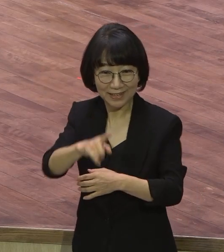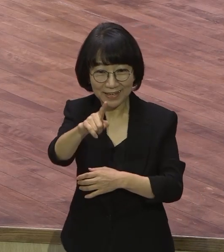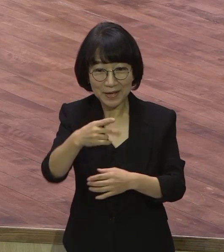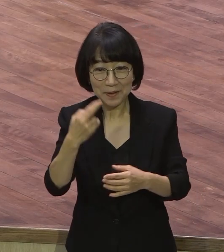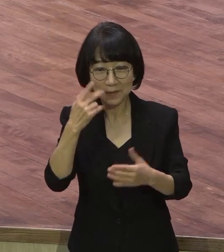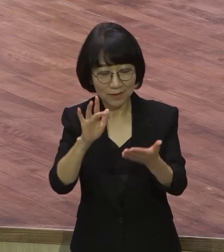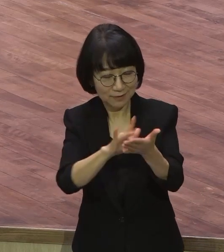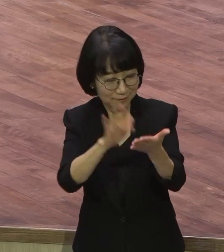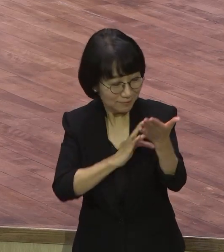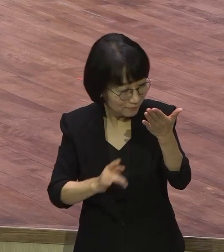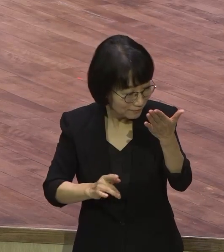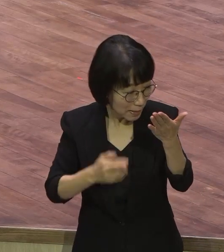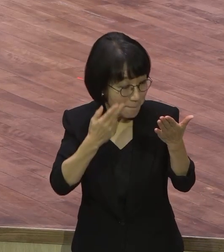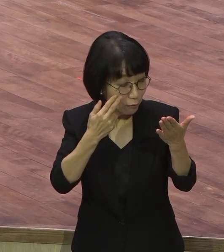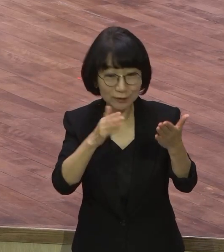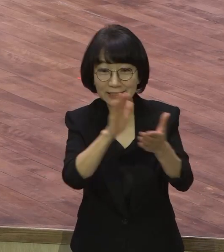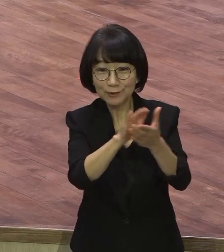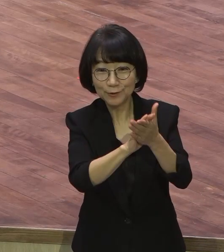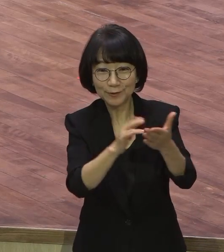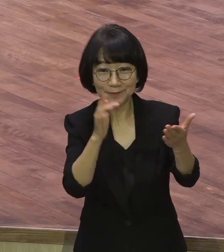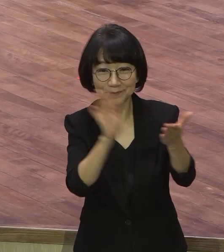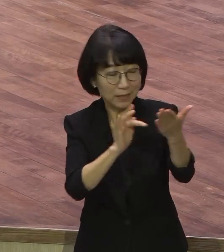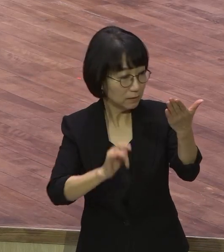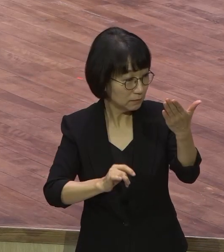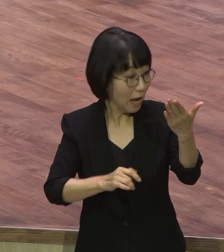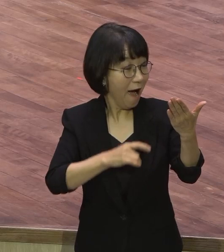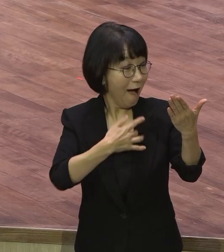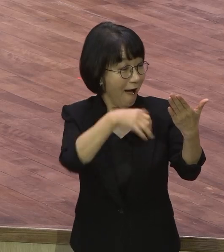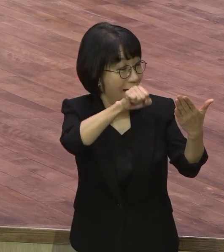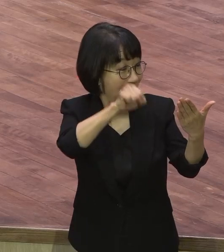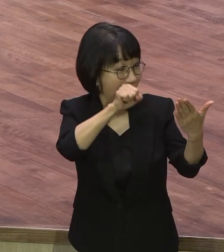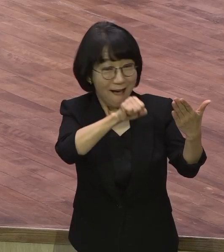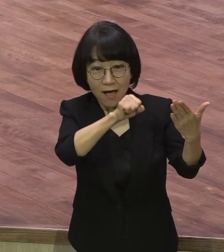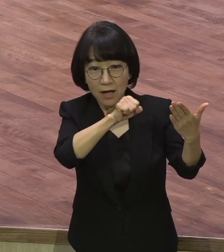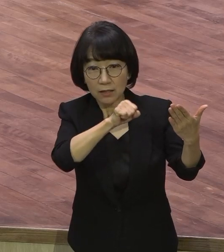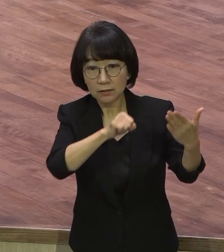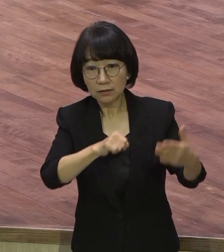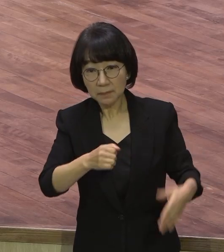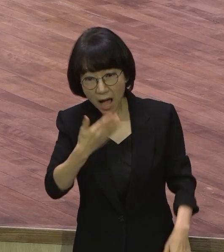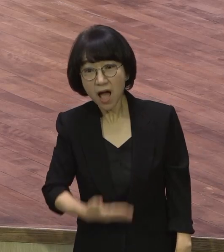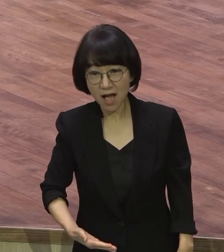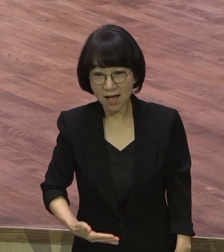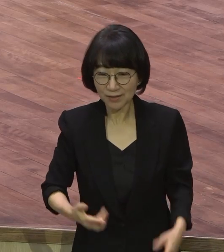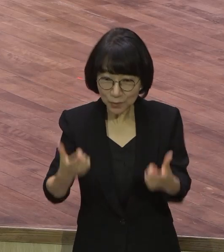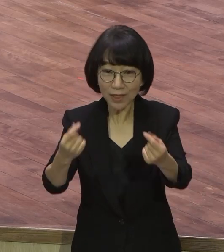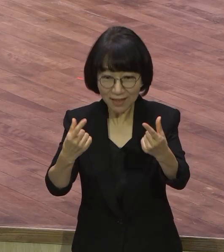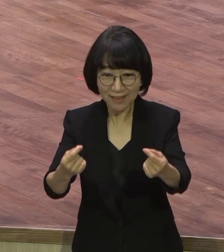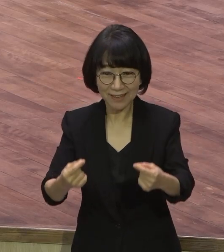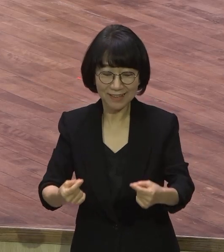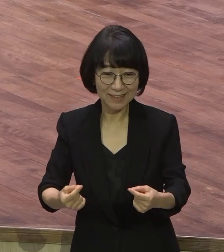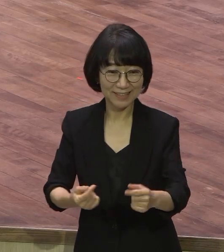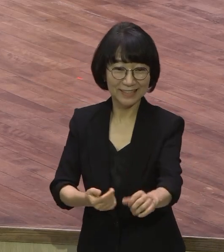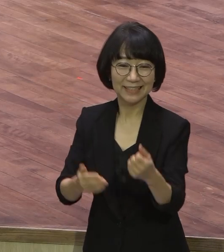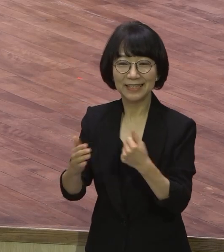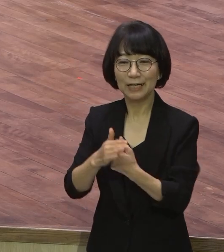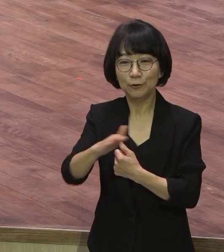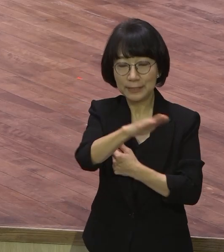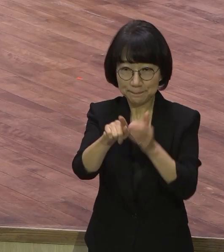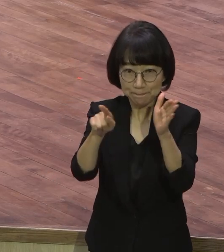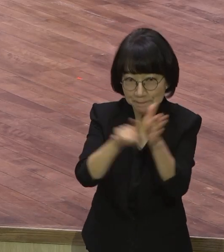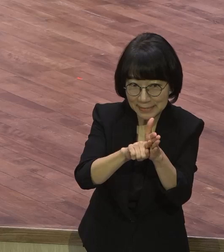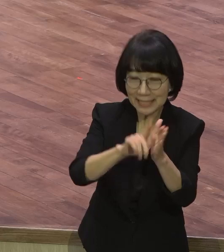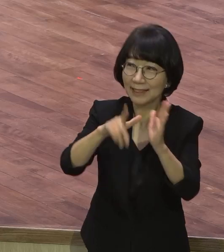들러 바로 된다니까요. 여러분 하나님은요. 그런 전화기 들고 이런 필요 없다니까요. 믿음이란 전화기가 있으면